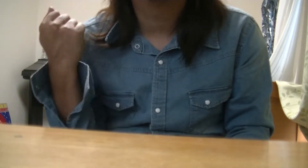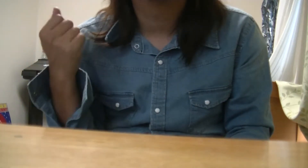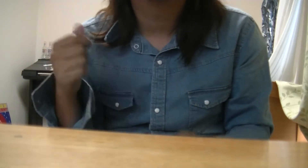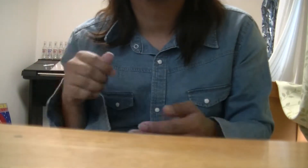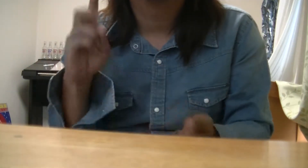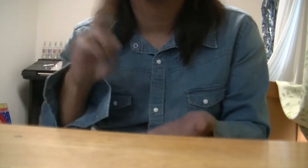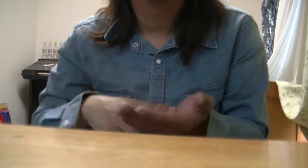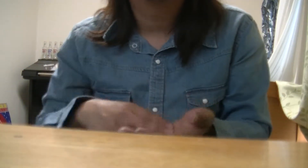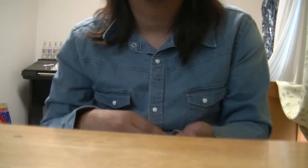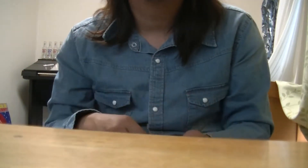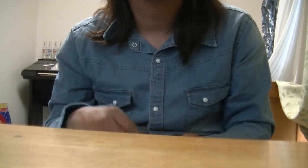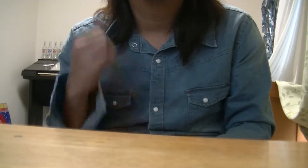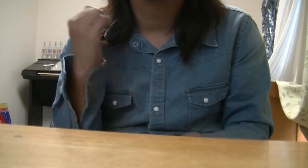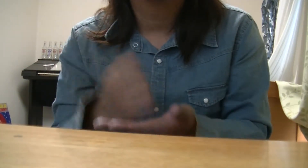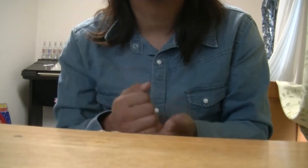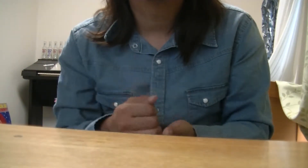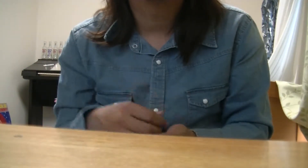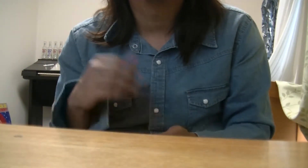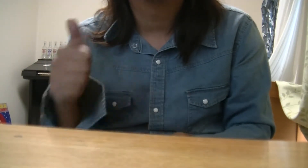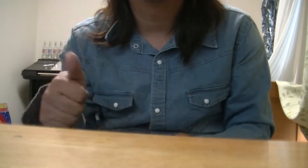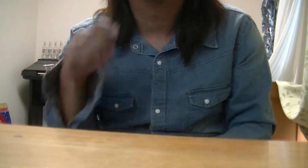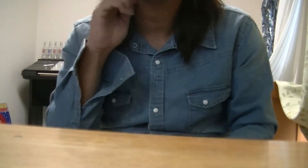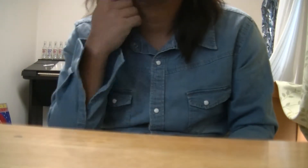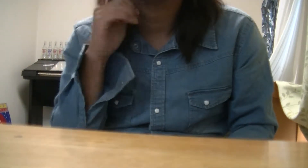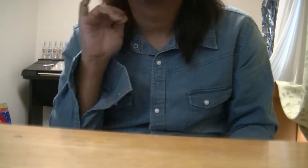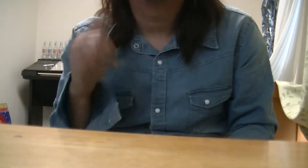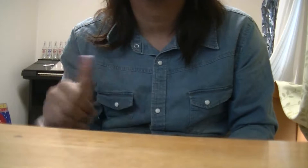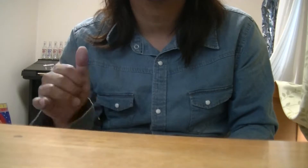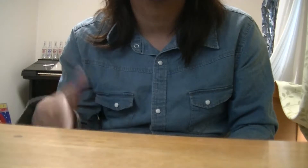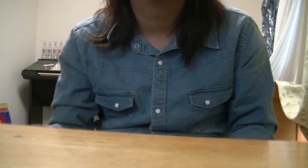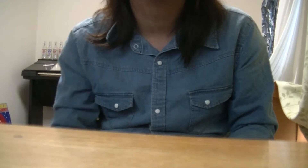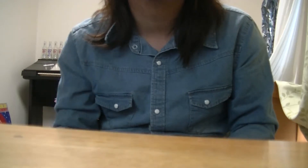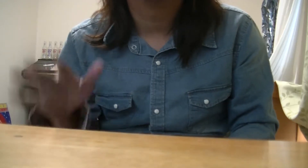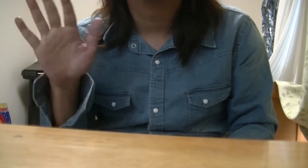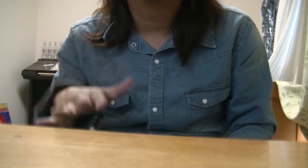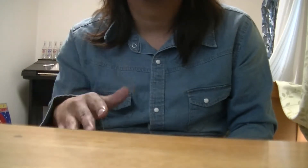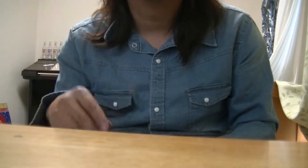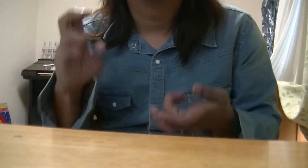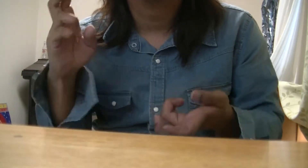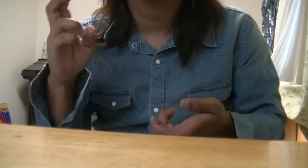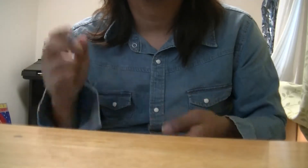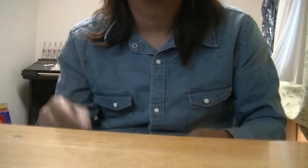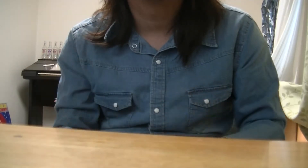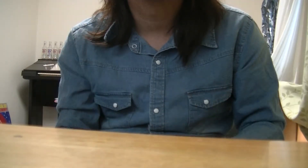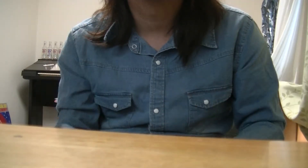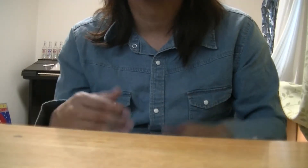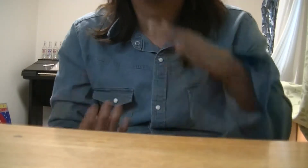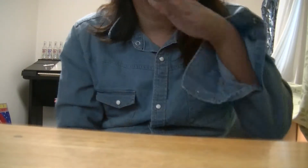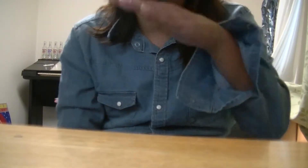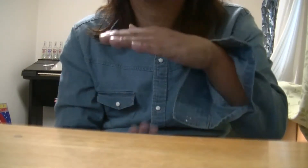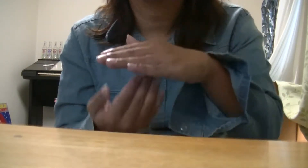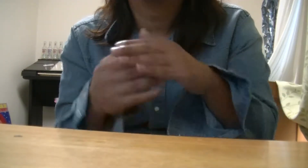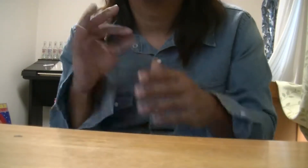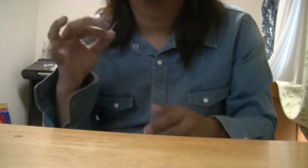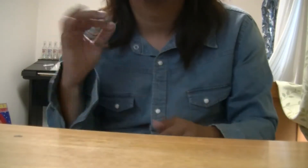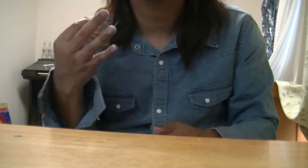その一見無理、無駄、無駄に見えることこそ最大の投資になる。それ